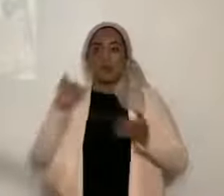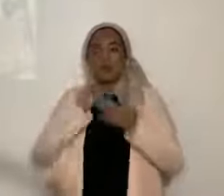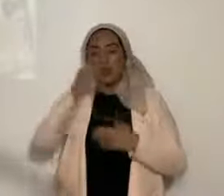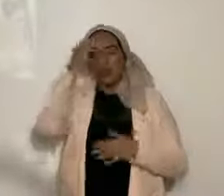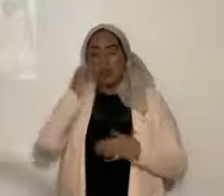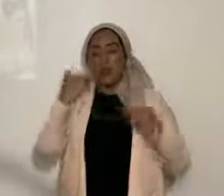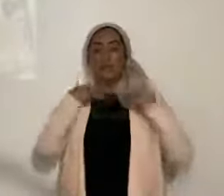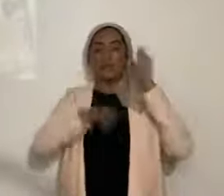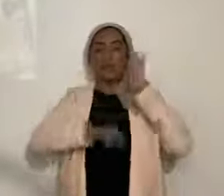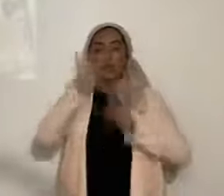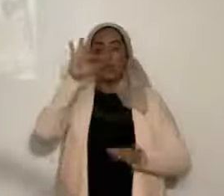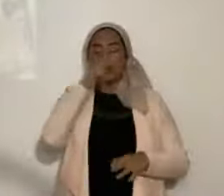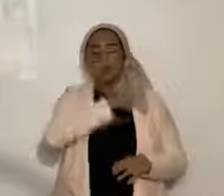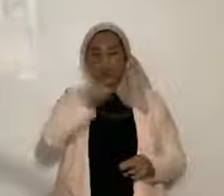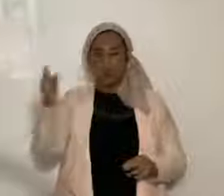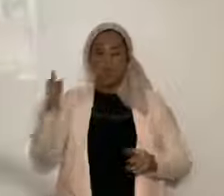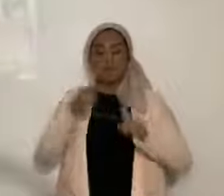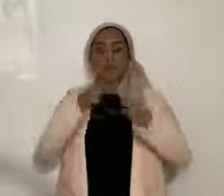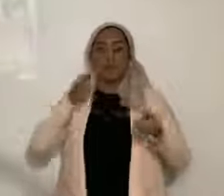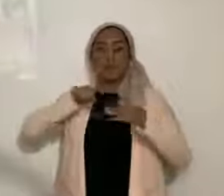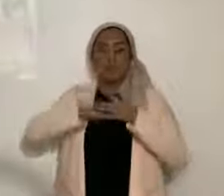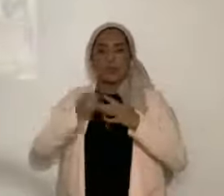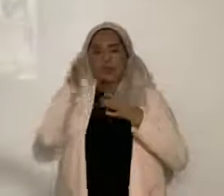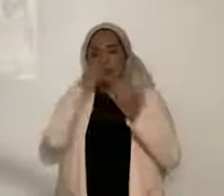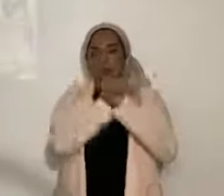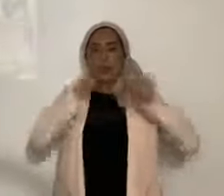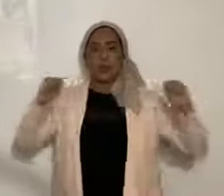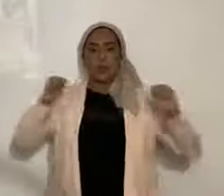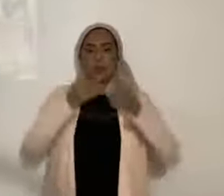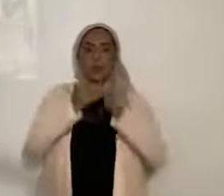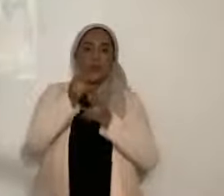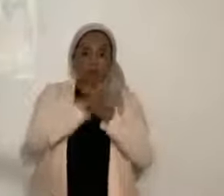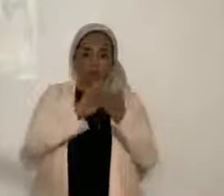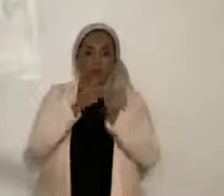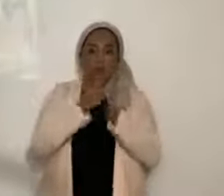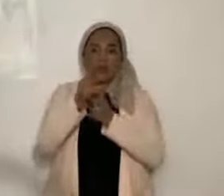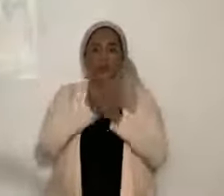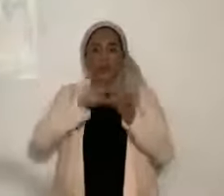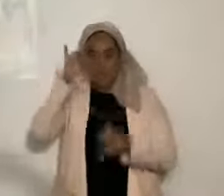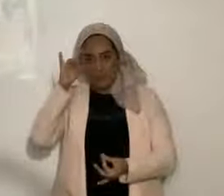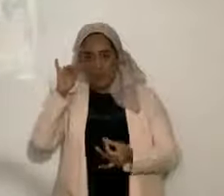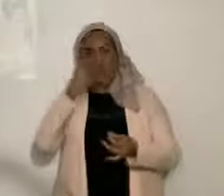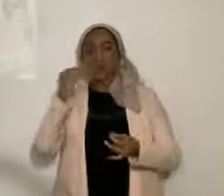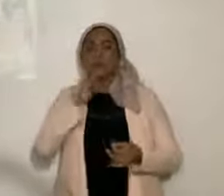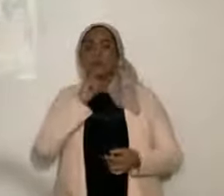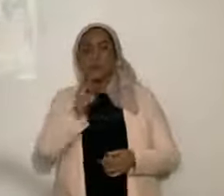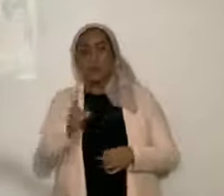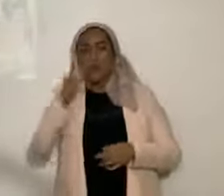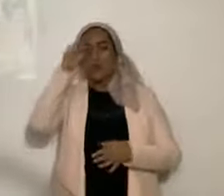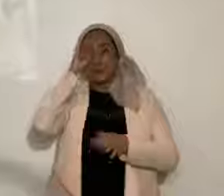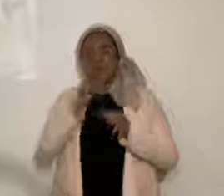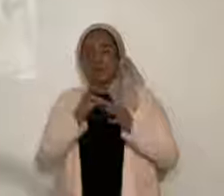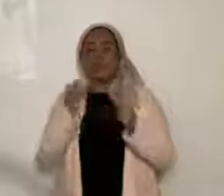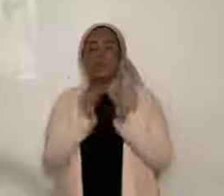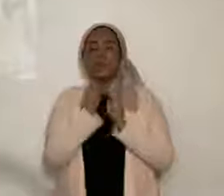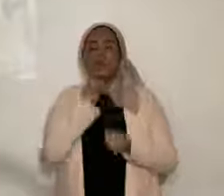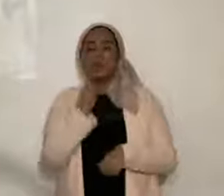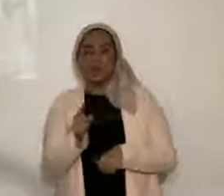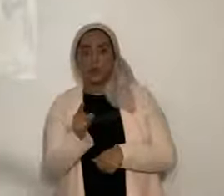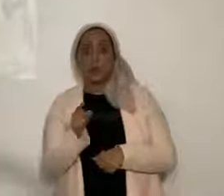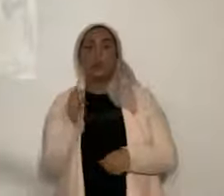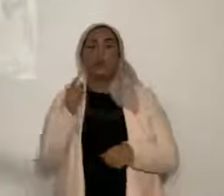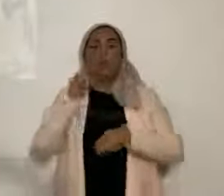haya escogido desde el principio para salvación mediante la santificación por el Ruach y la fe en la verdad, a lo